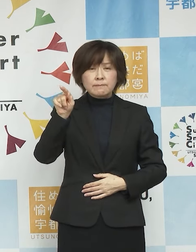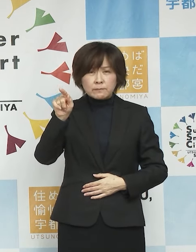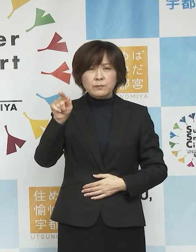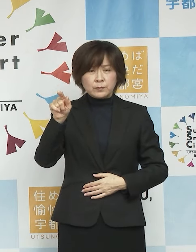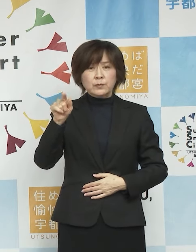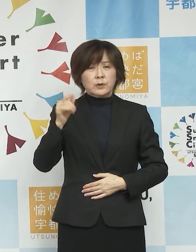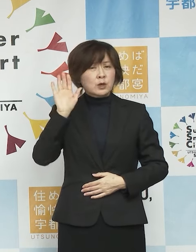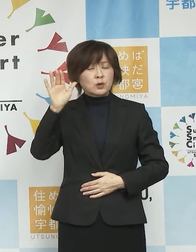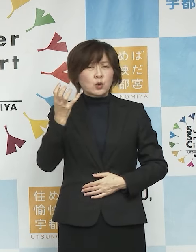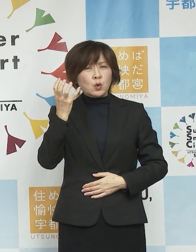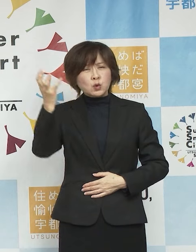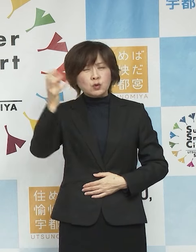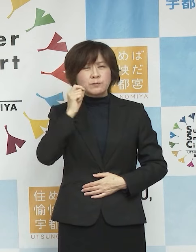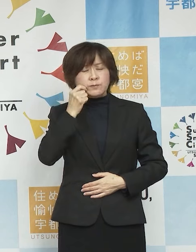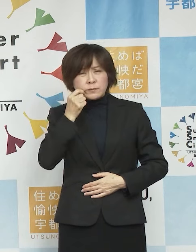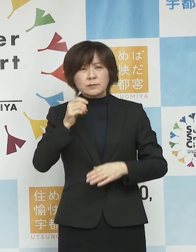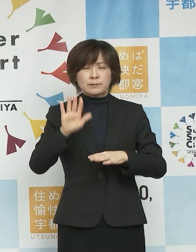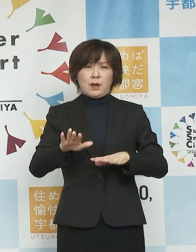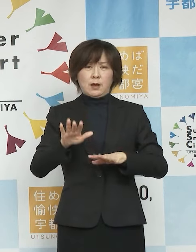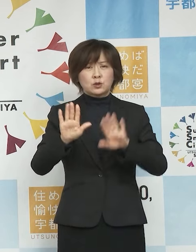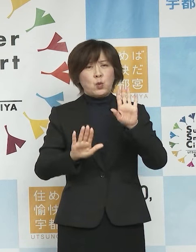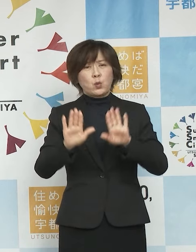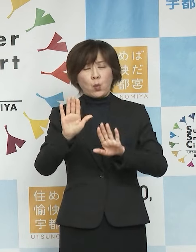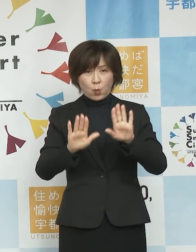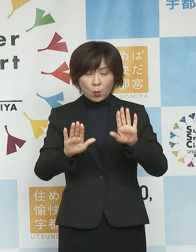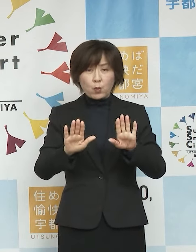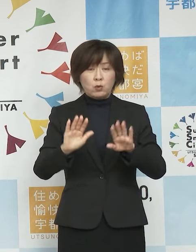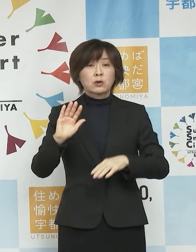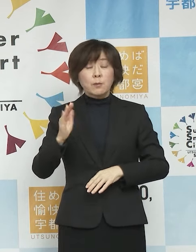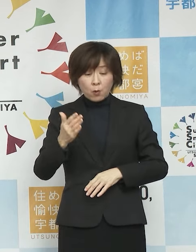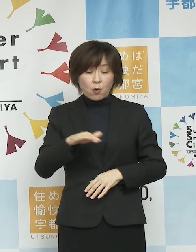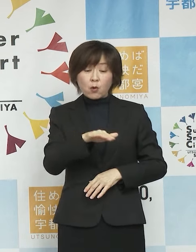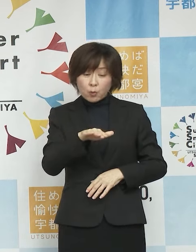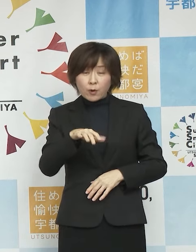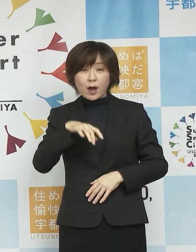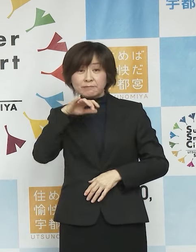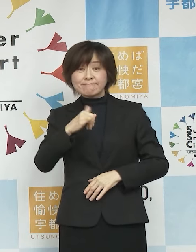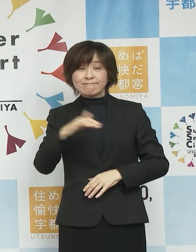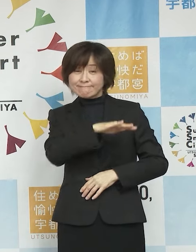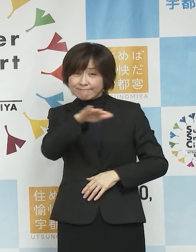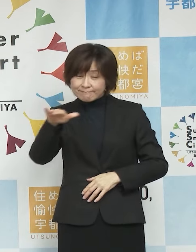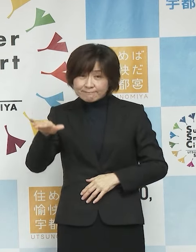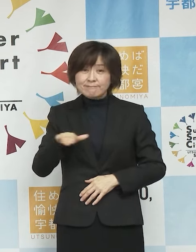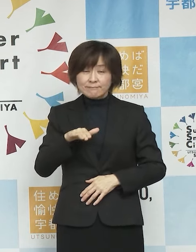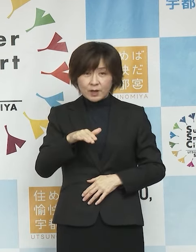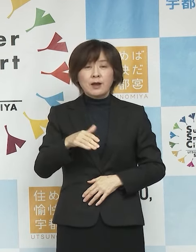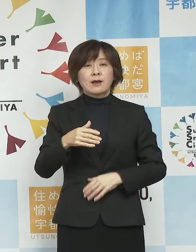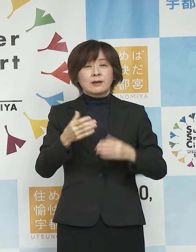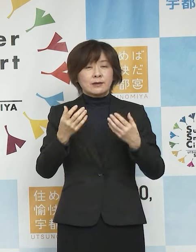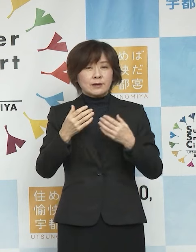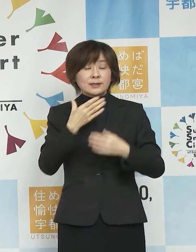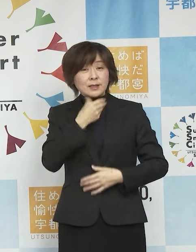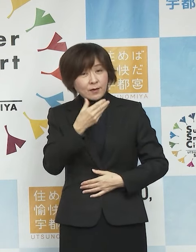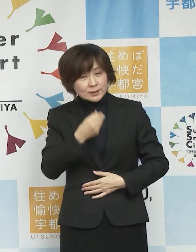で将来の予測が困難な時代におきましても、子どもから高齢者まで誰もが豊かで便利に